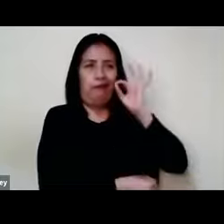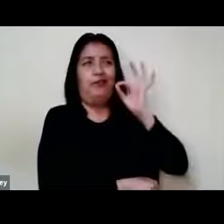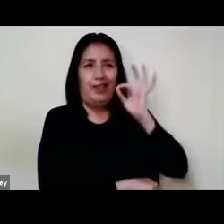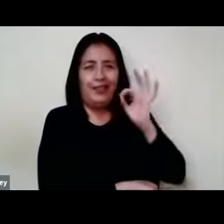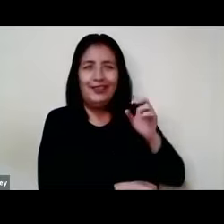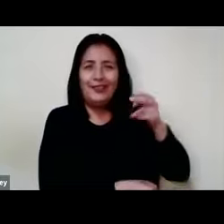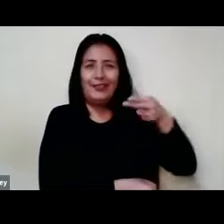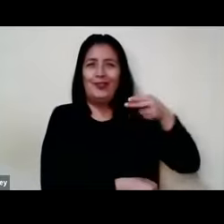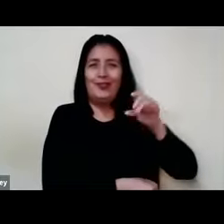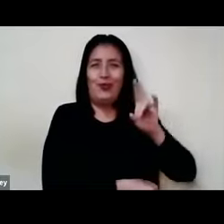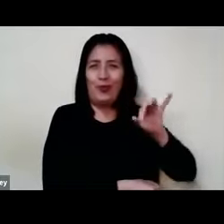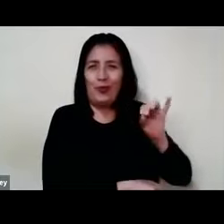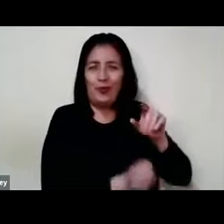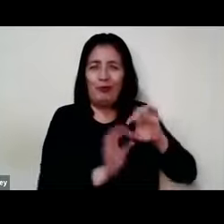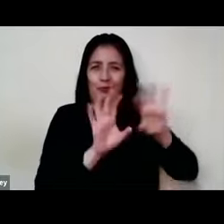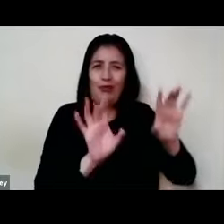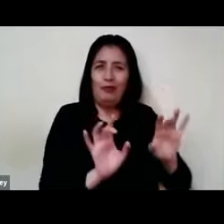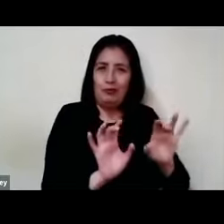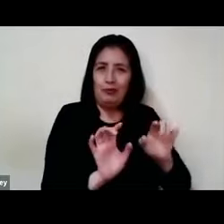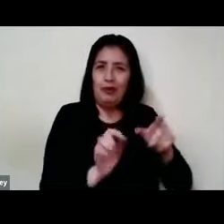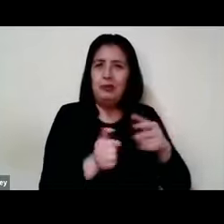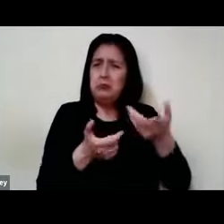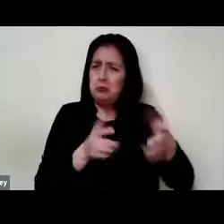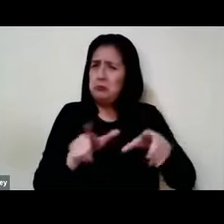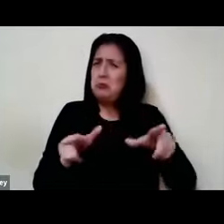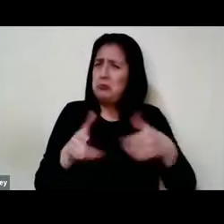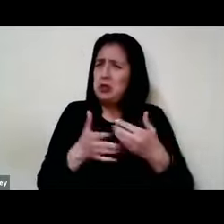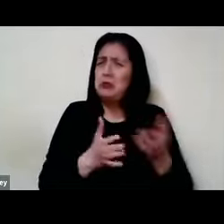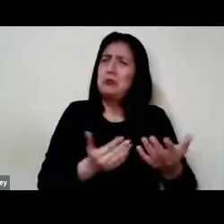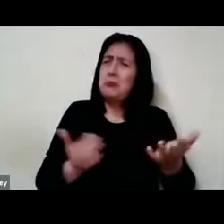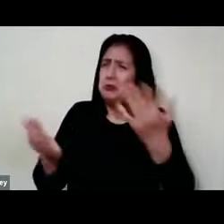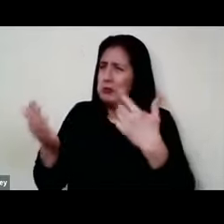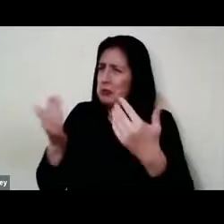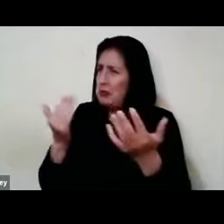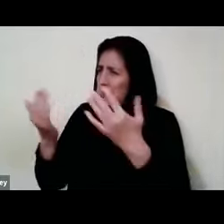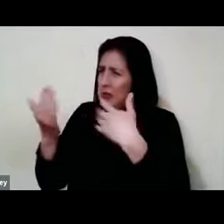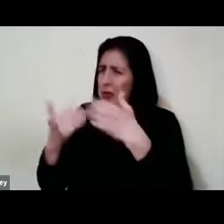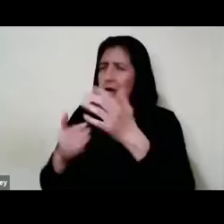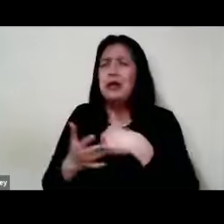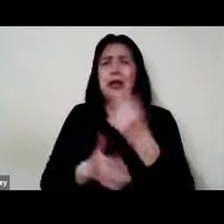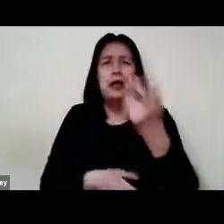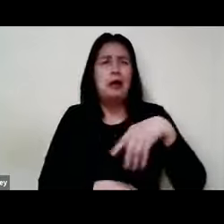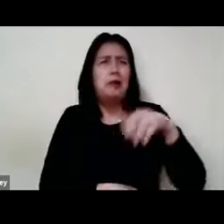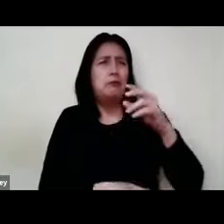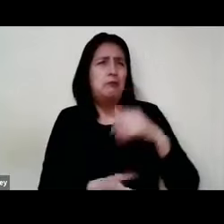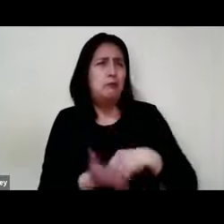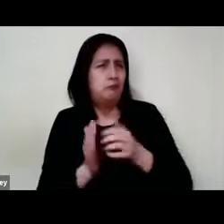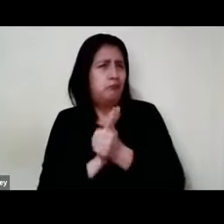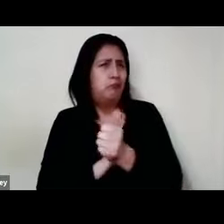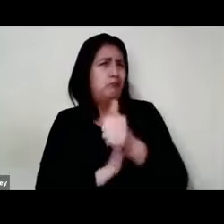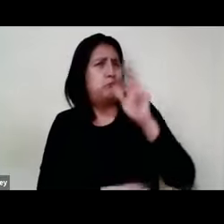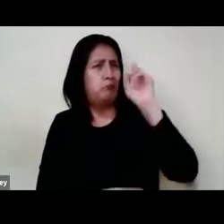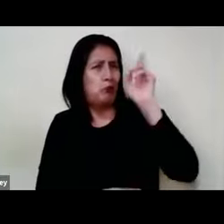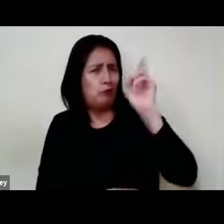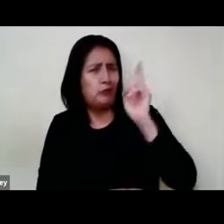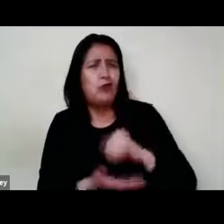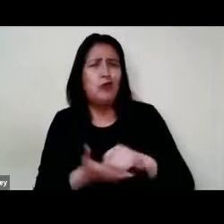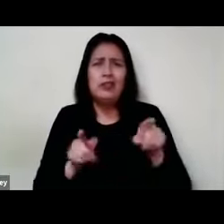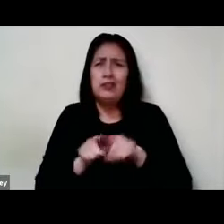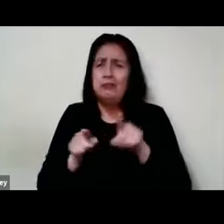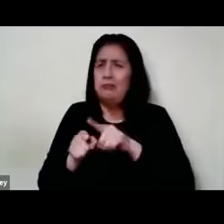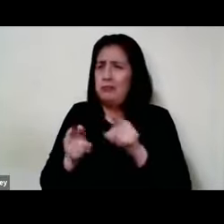será un espacio en donde vamos a convocar a destacados profesores y a especialistas